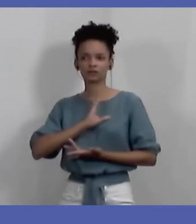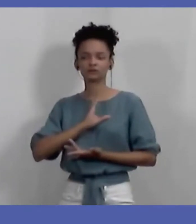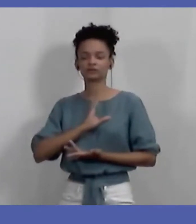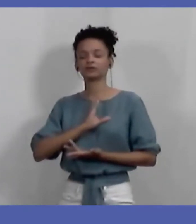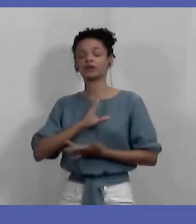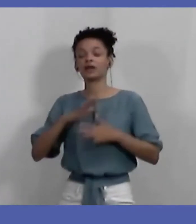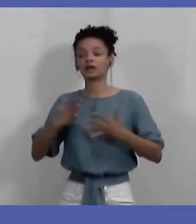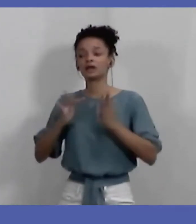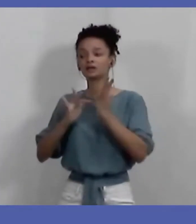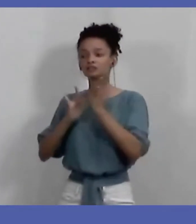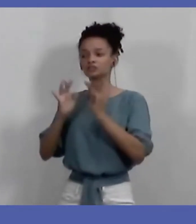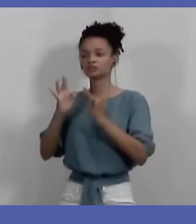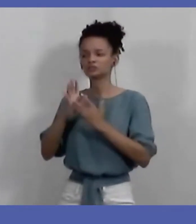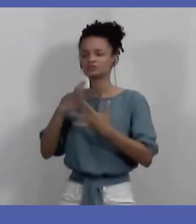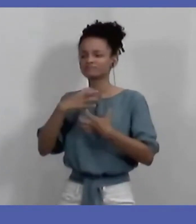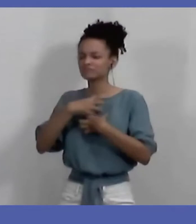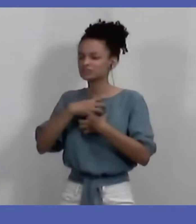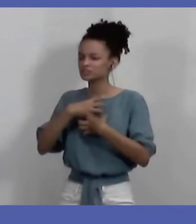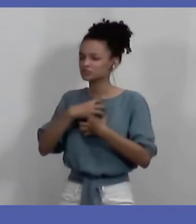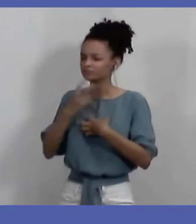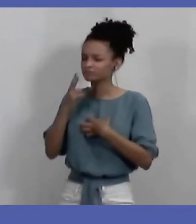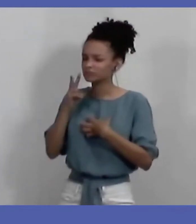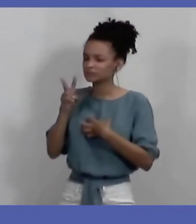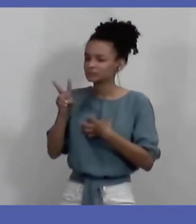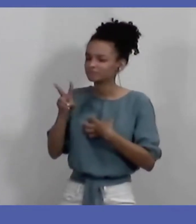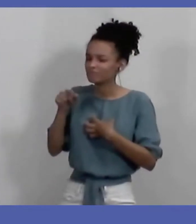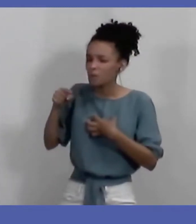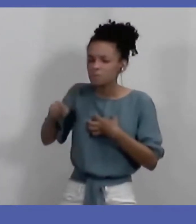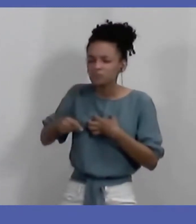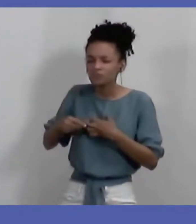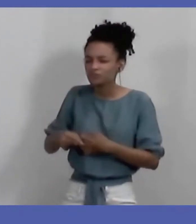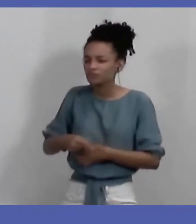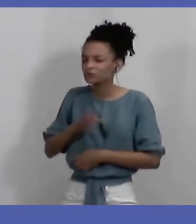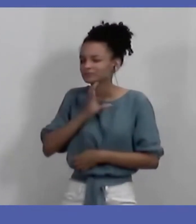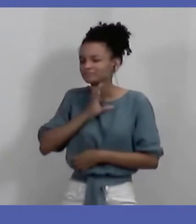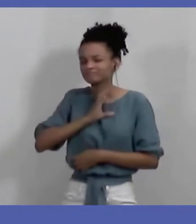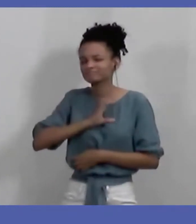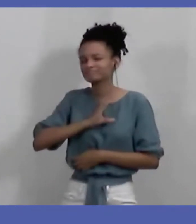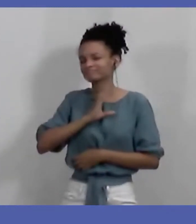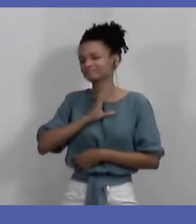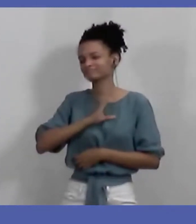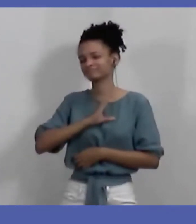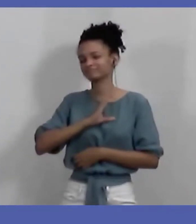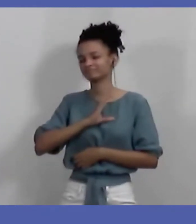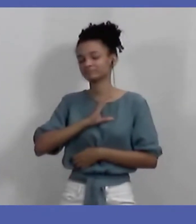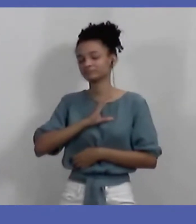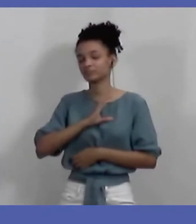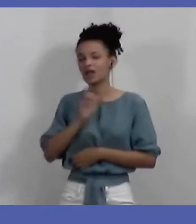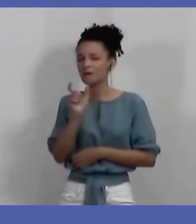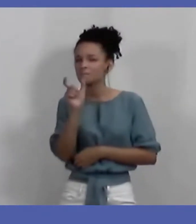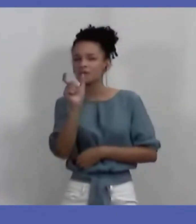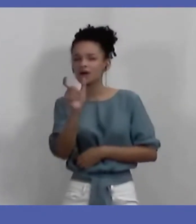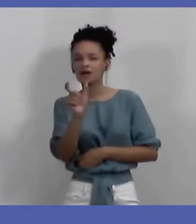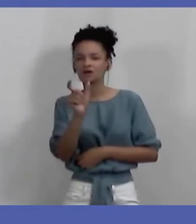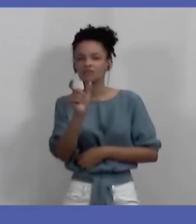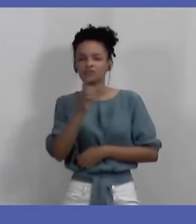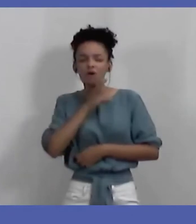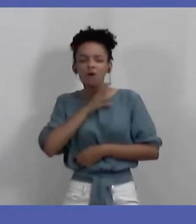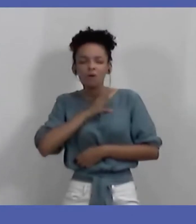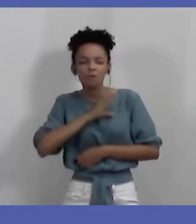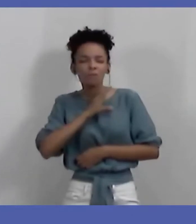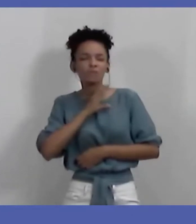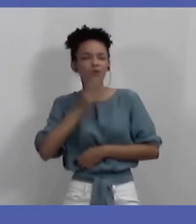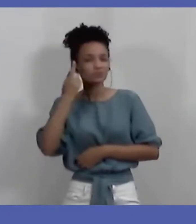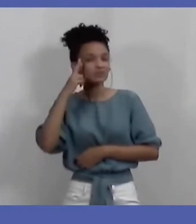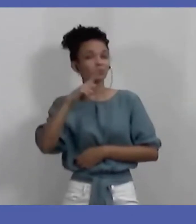Profundamente compadecido. O Senhor tinha compaixão pelas pessoas. Ele tinha